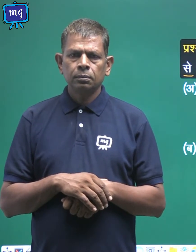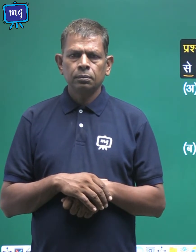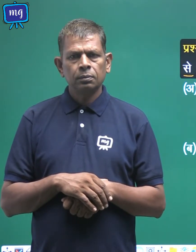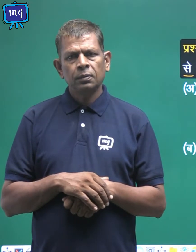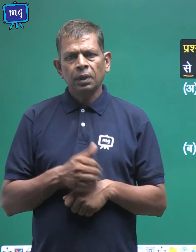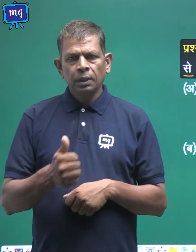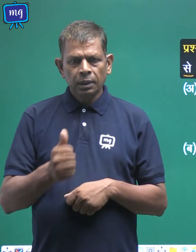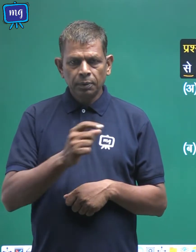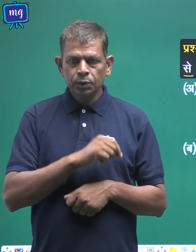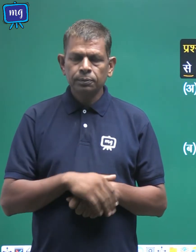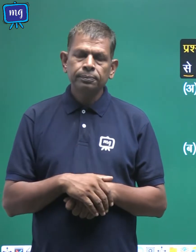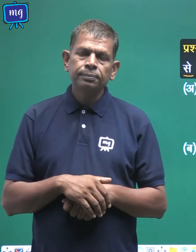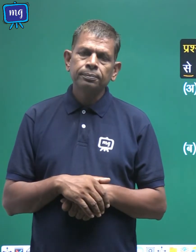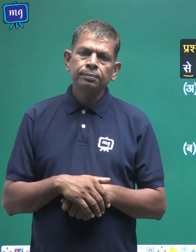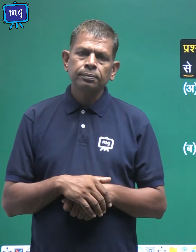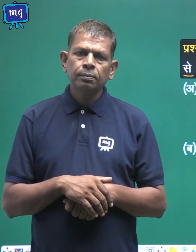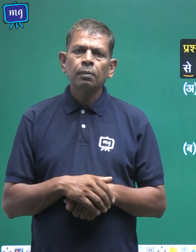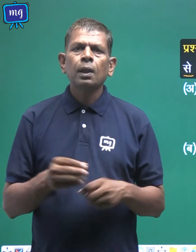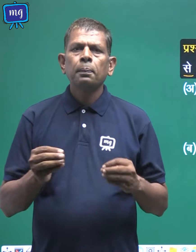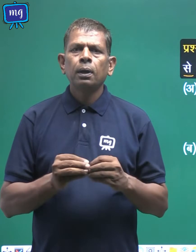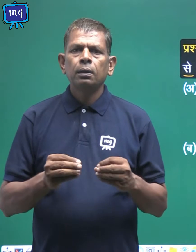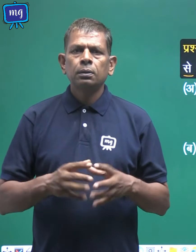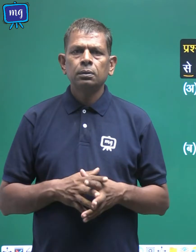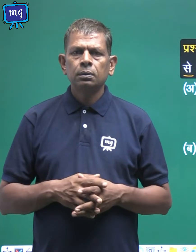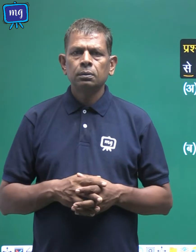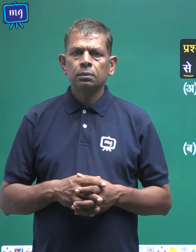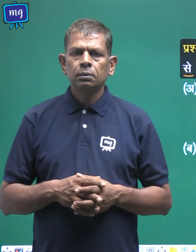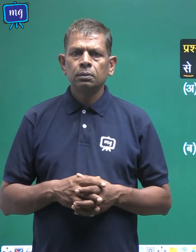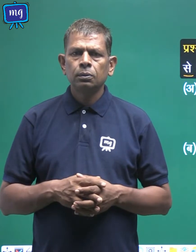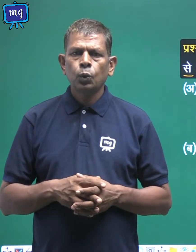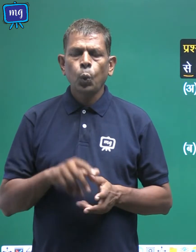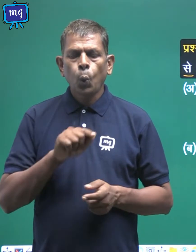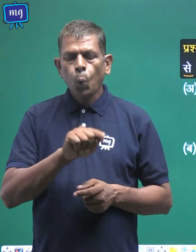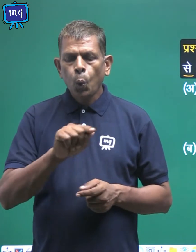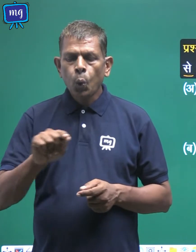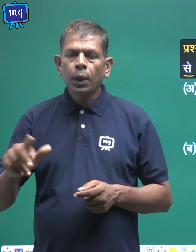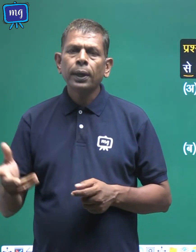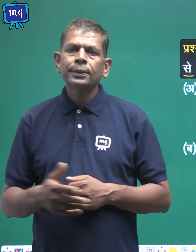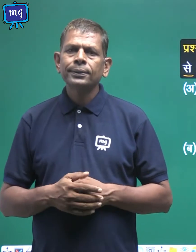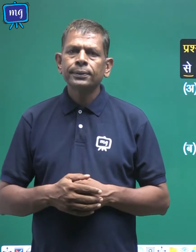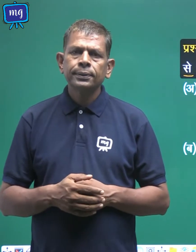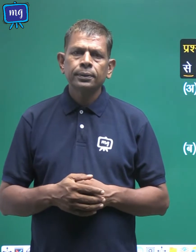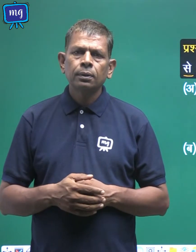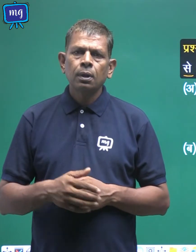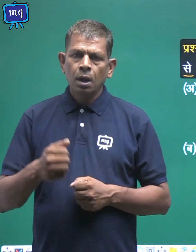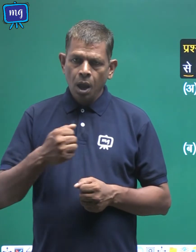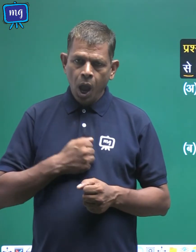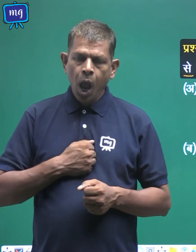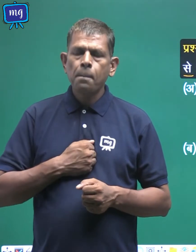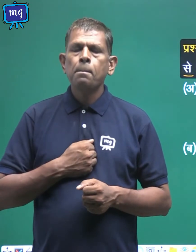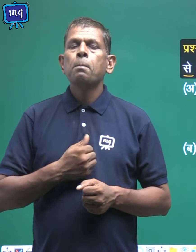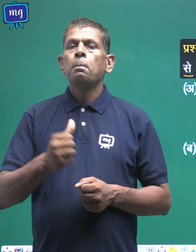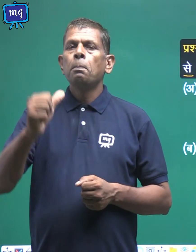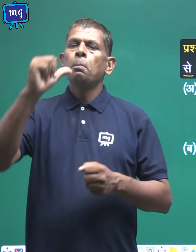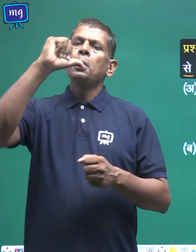ठीक है बच्चों। ब, जो डैश हम पीते हैं